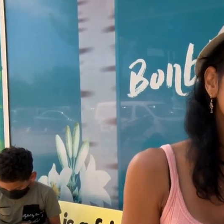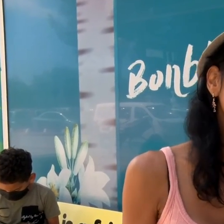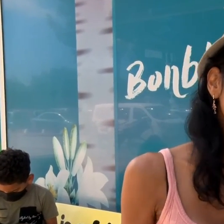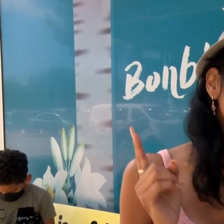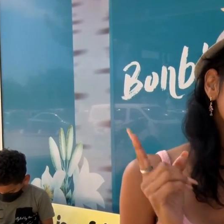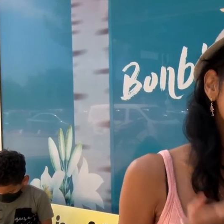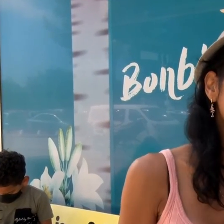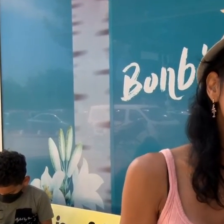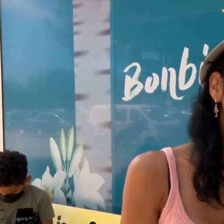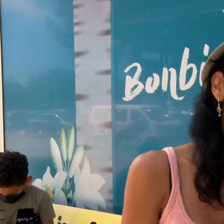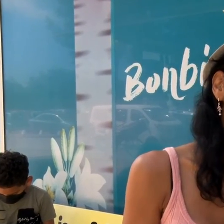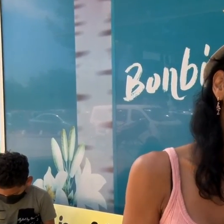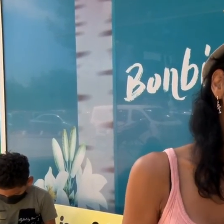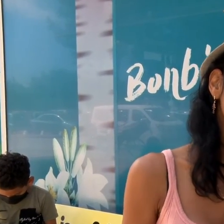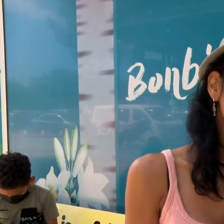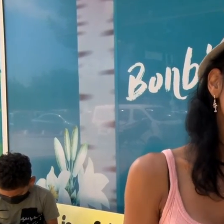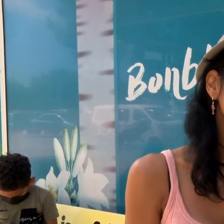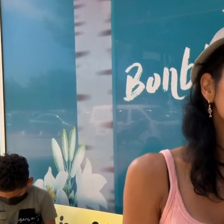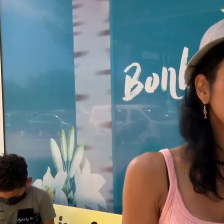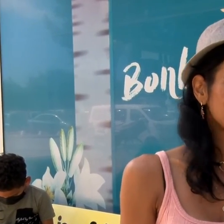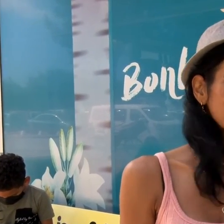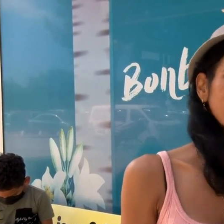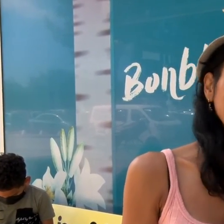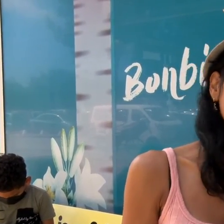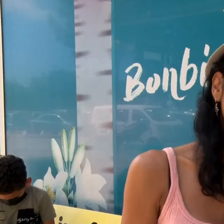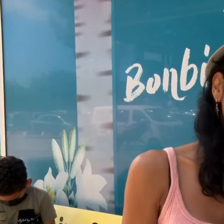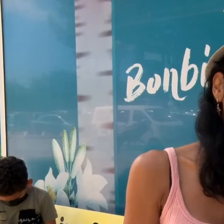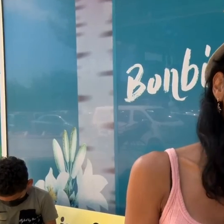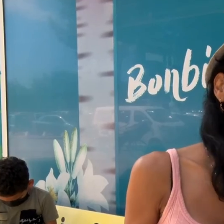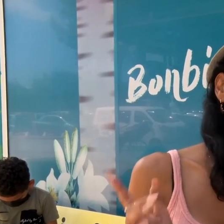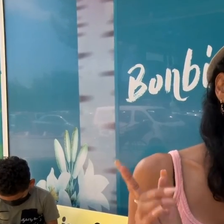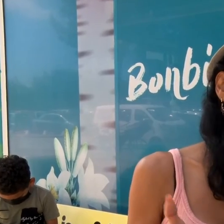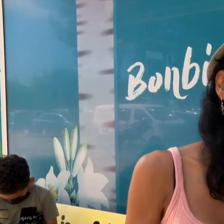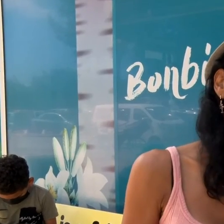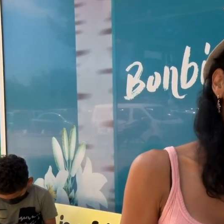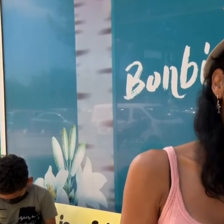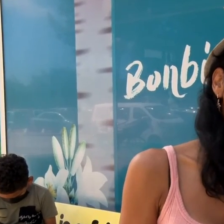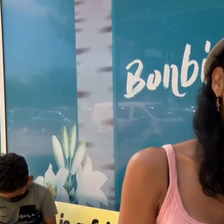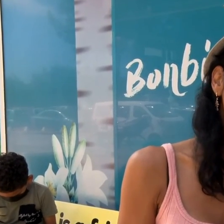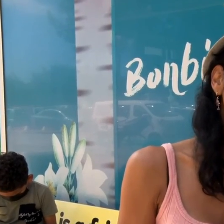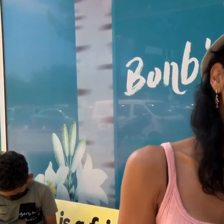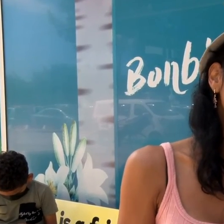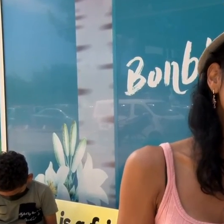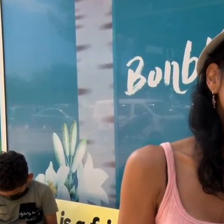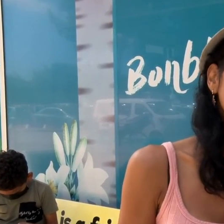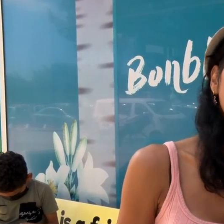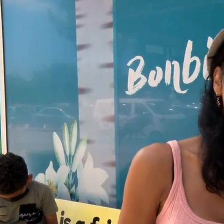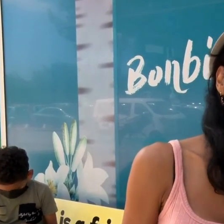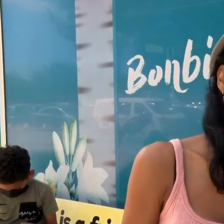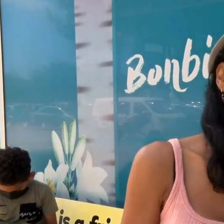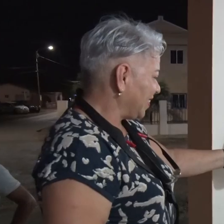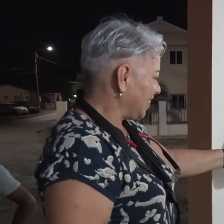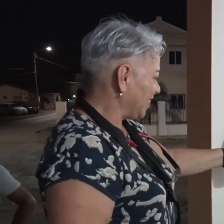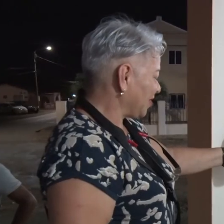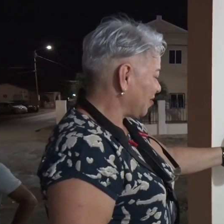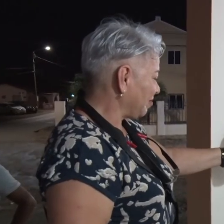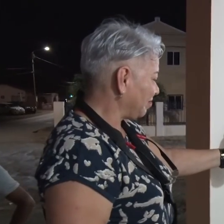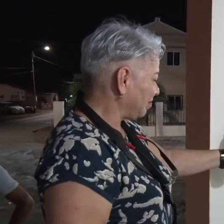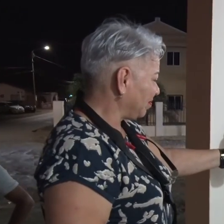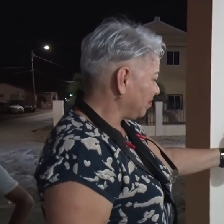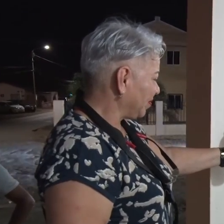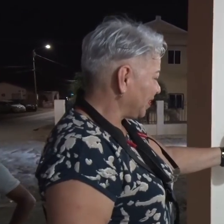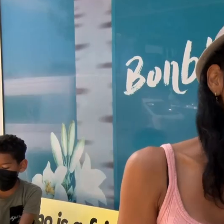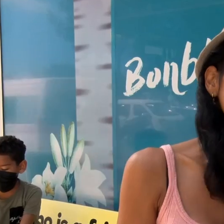no be, bonairo, nos te deseyabos nantur, un bon aya, gelukkige nieuwjaar en alles prettig voor